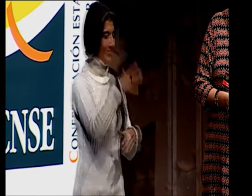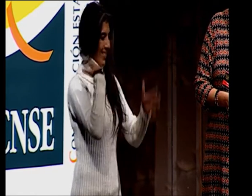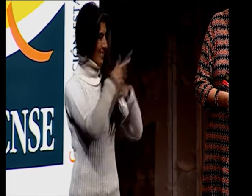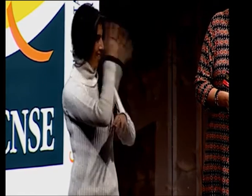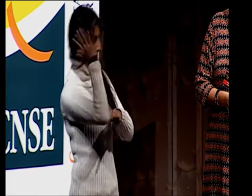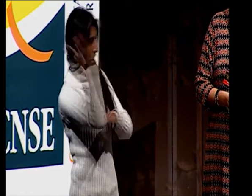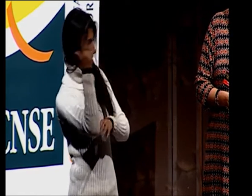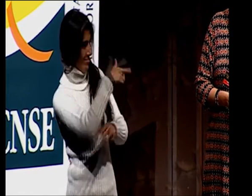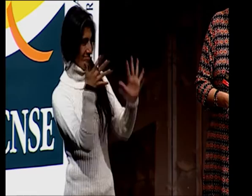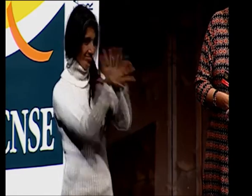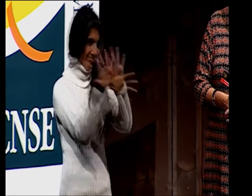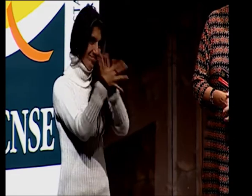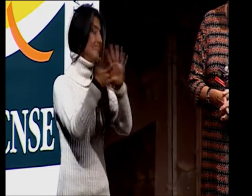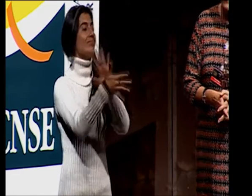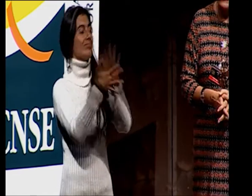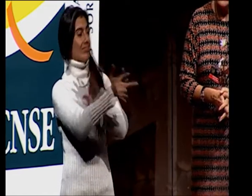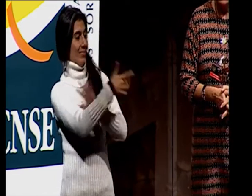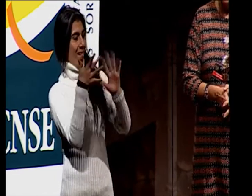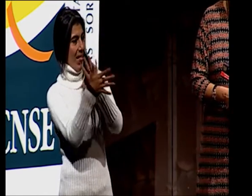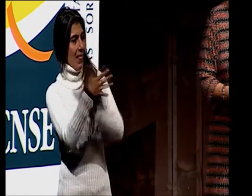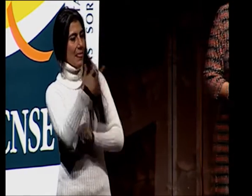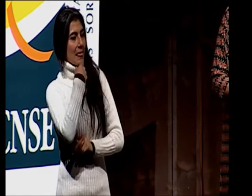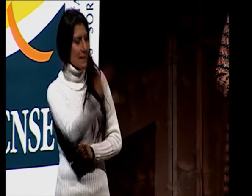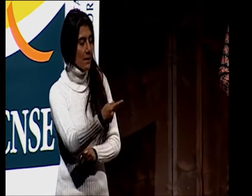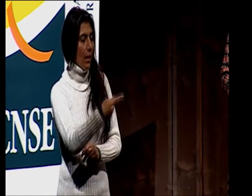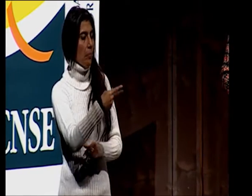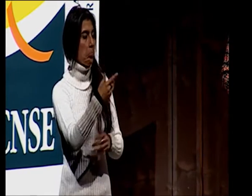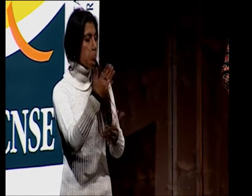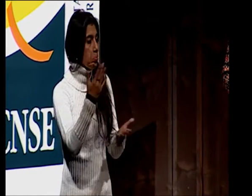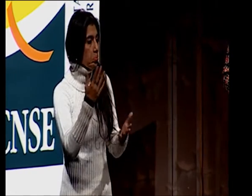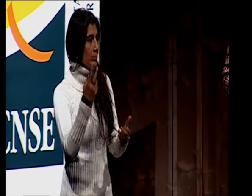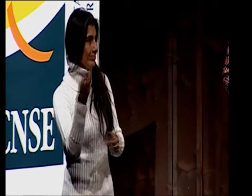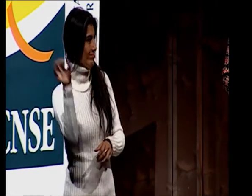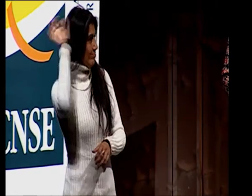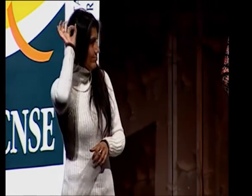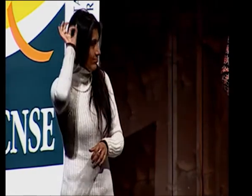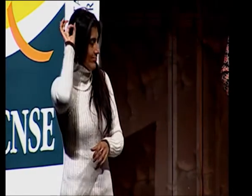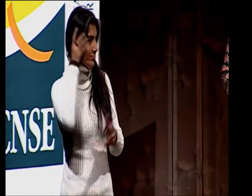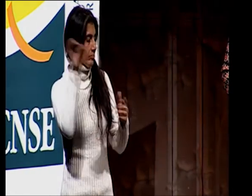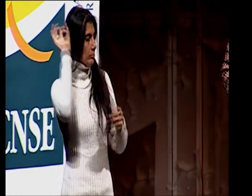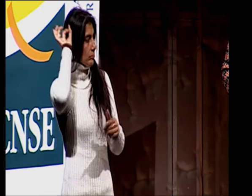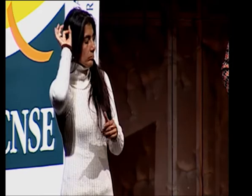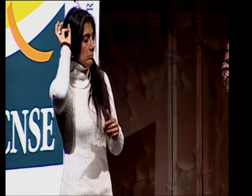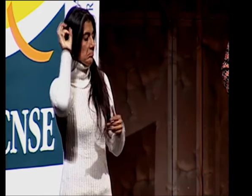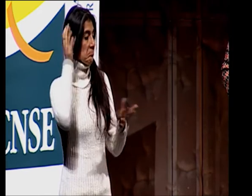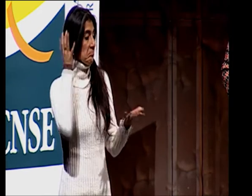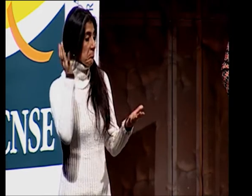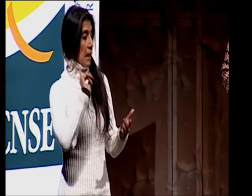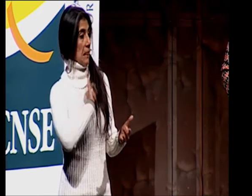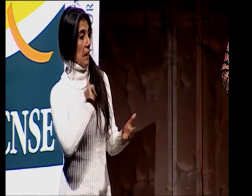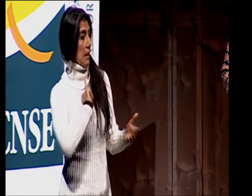Murray en la ponencia ha estado explicando y decía y hablaba acerca de los